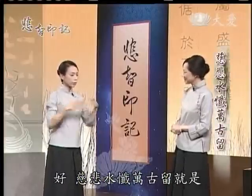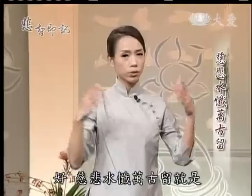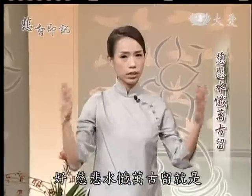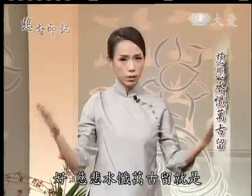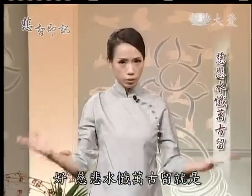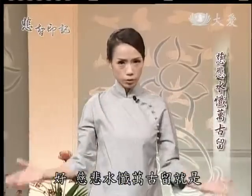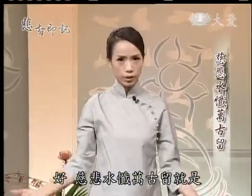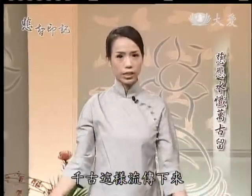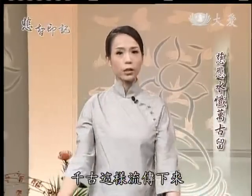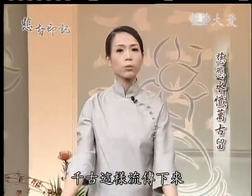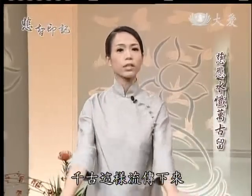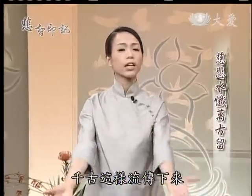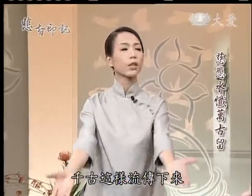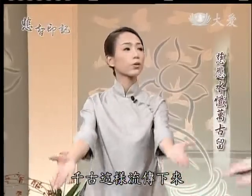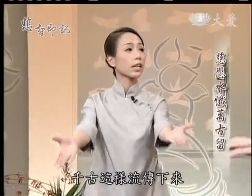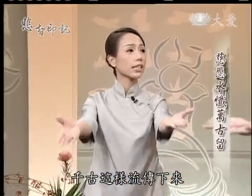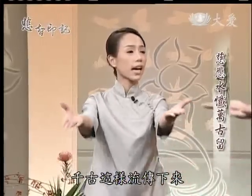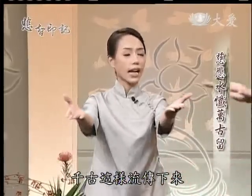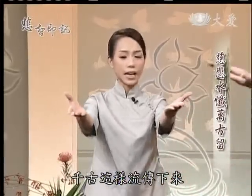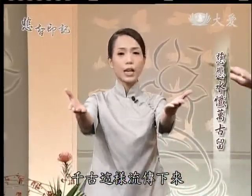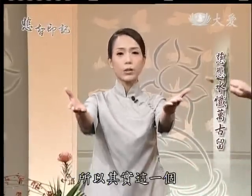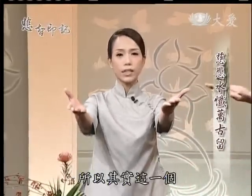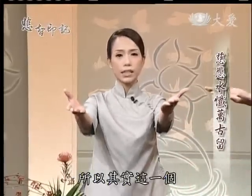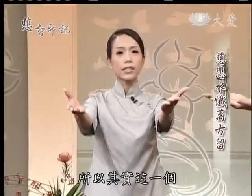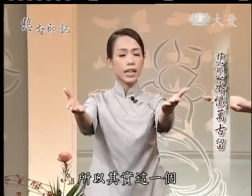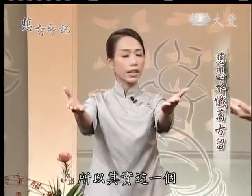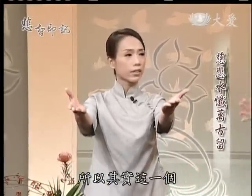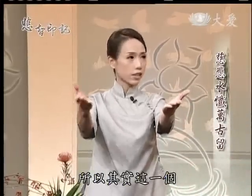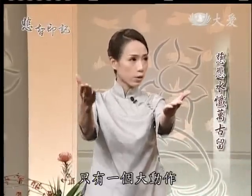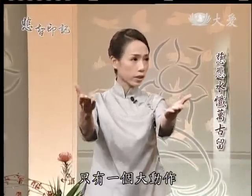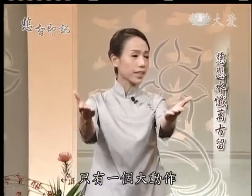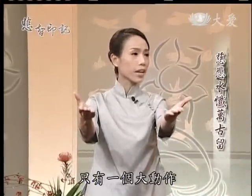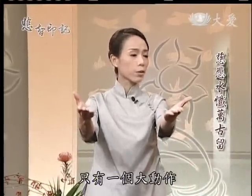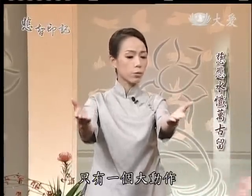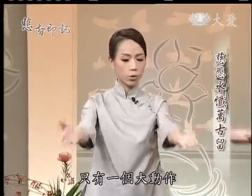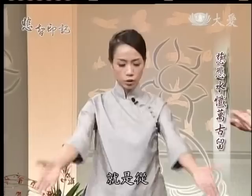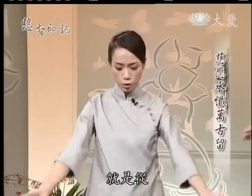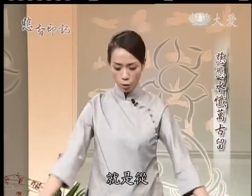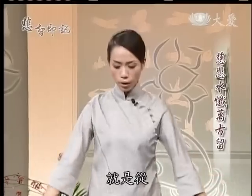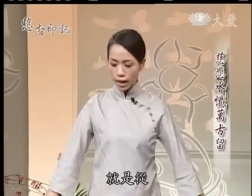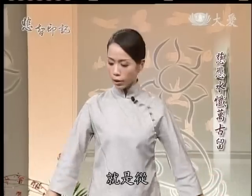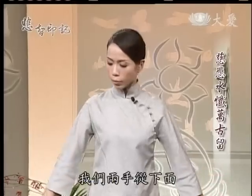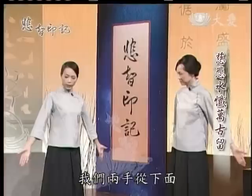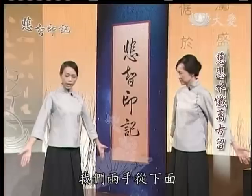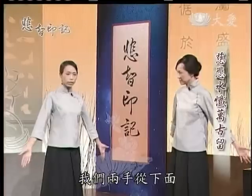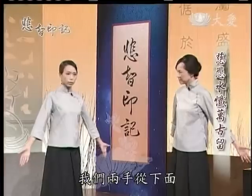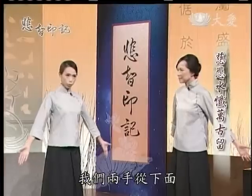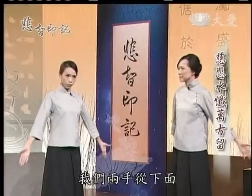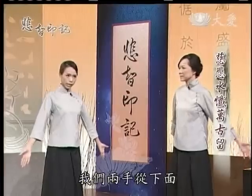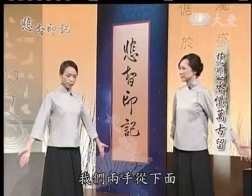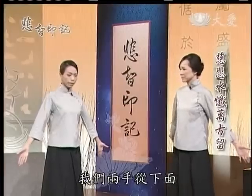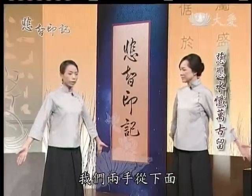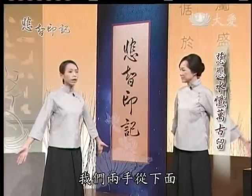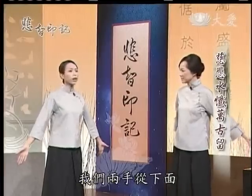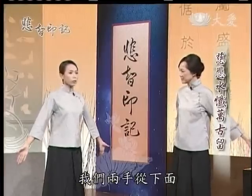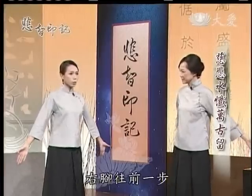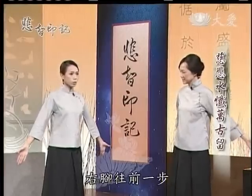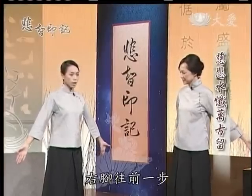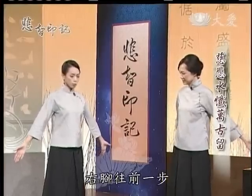呢就是千古这样流传下来，所以其实这个只有一个大动作，就是从我们两手从下面呢右脚